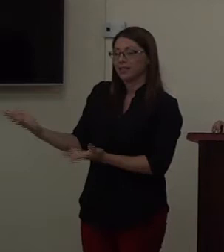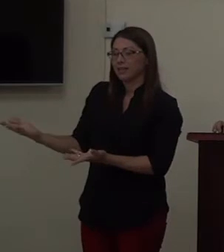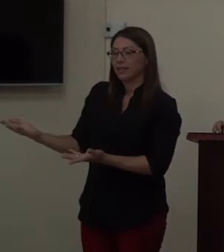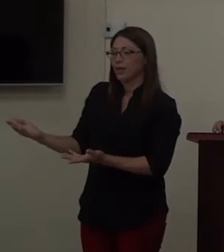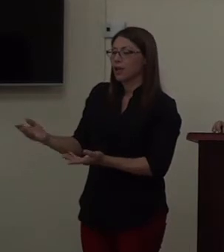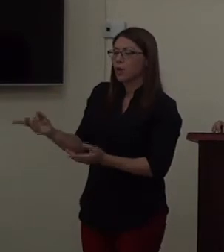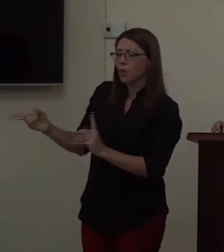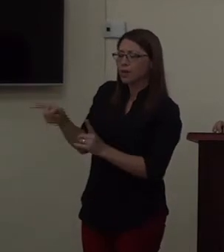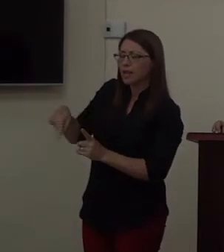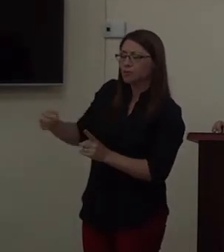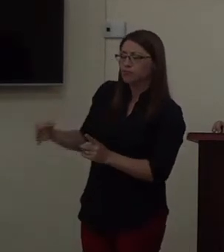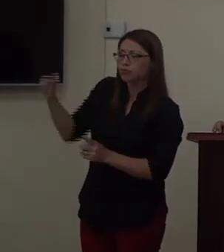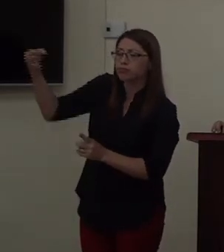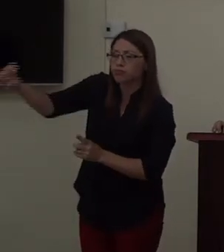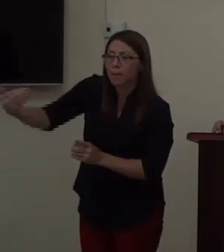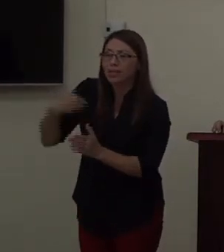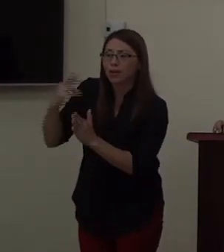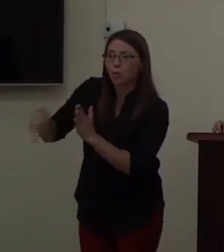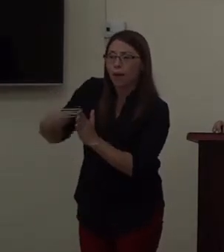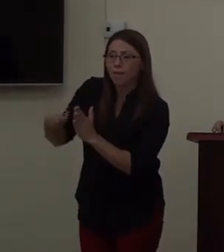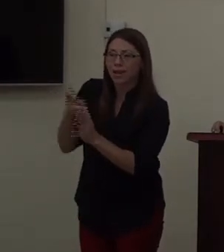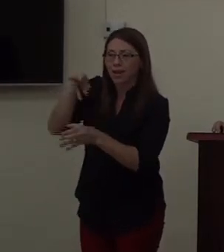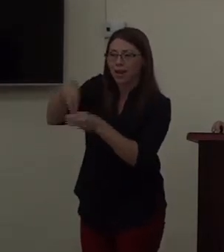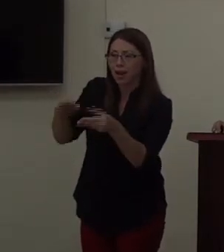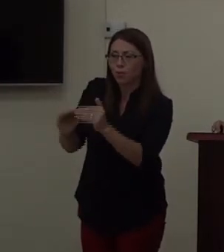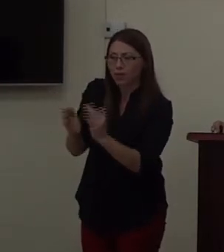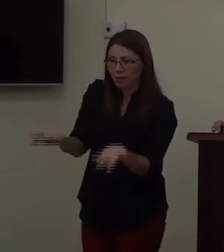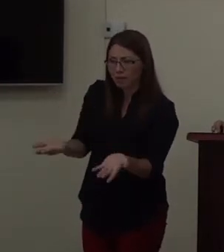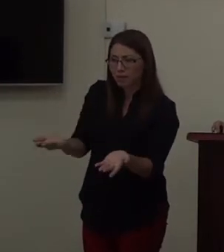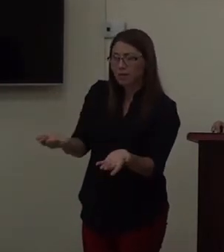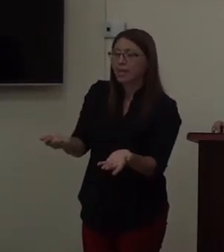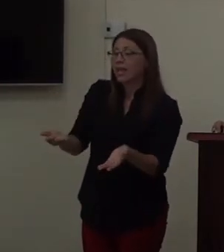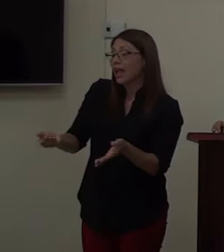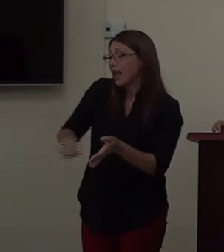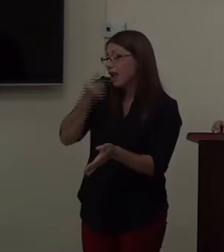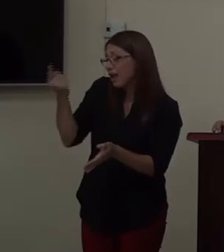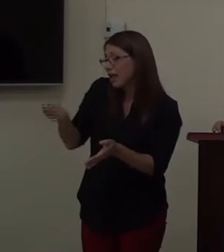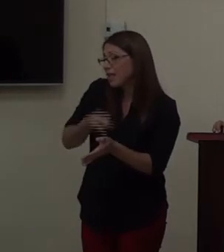un papel en la comunidad igual, ¿verdad? Y en cierto momento se va a tener que generar